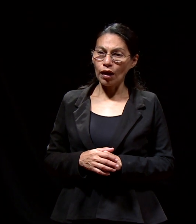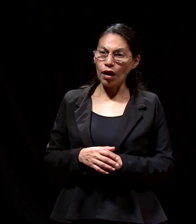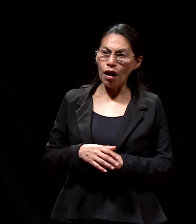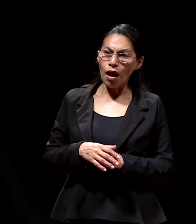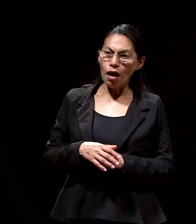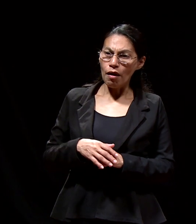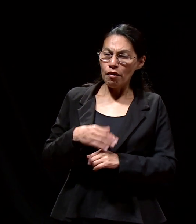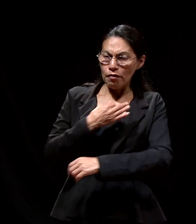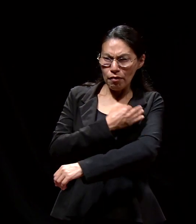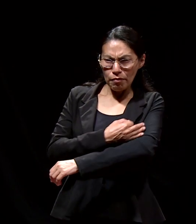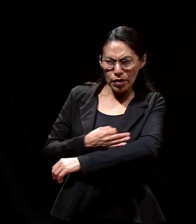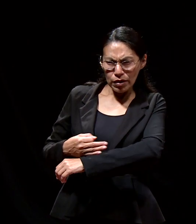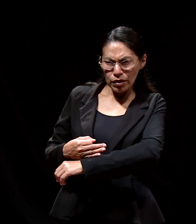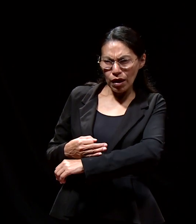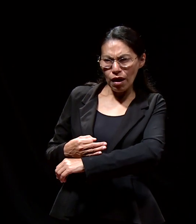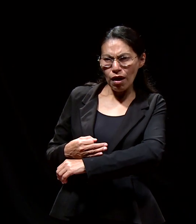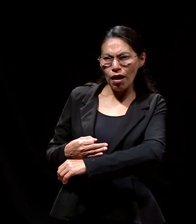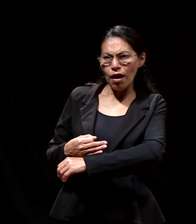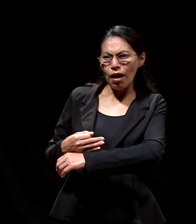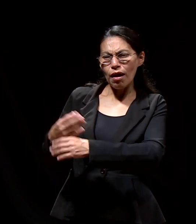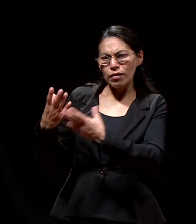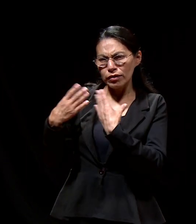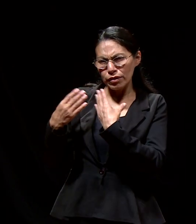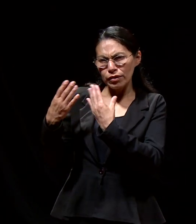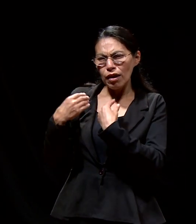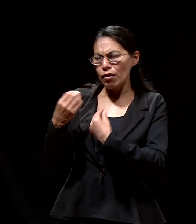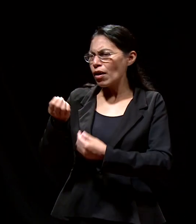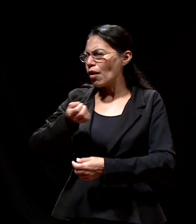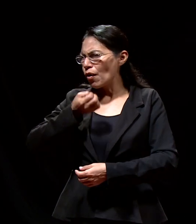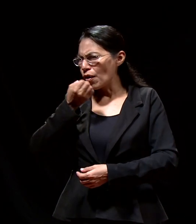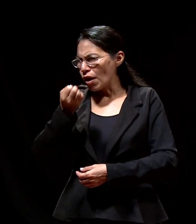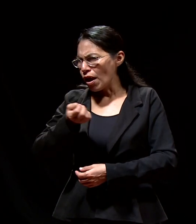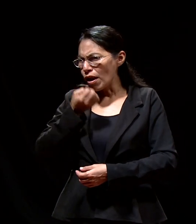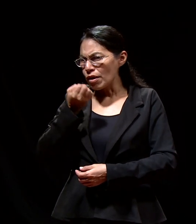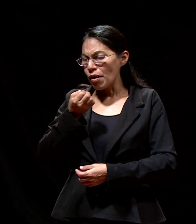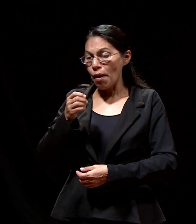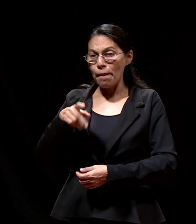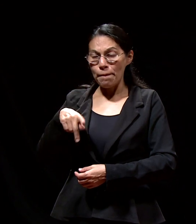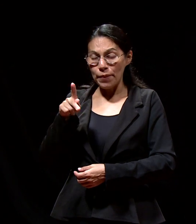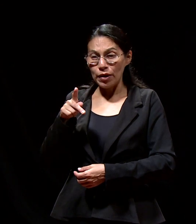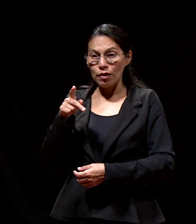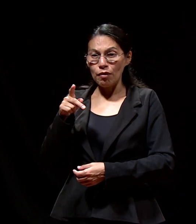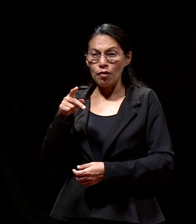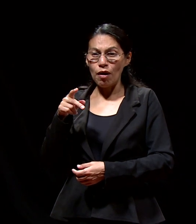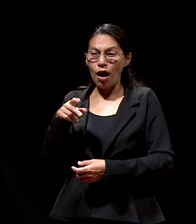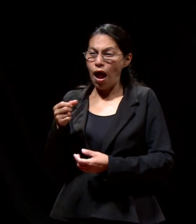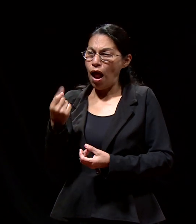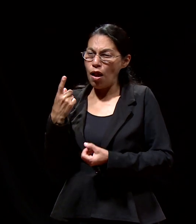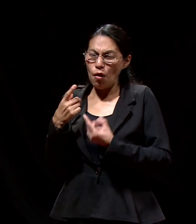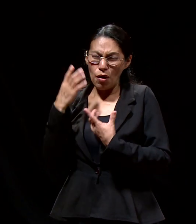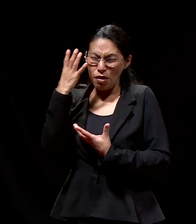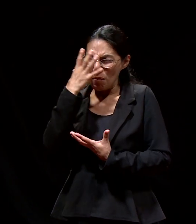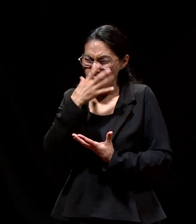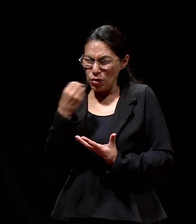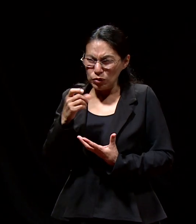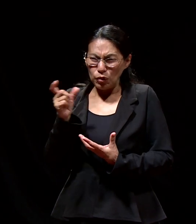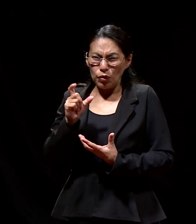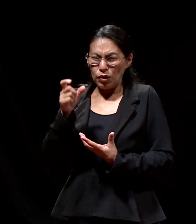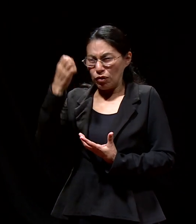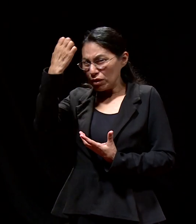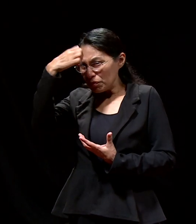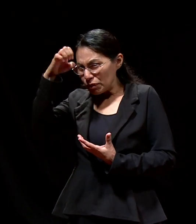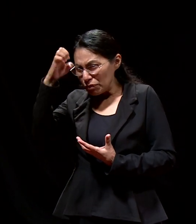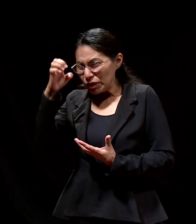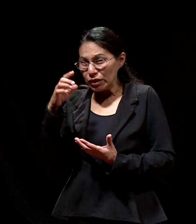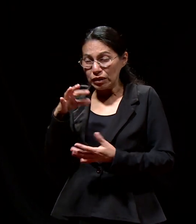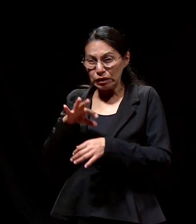y nos enseñaron del modelo de oración pero no hay algo maravilloso cuando le experimentas o sea podemos